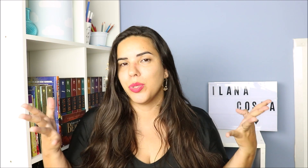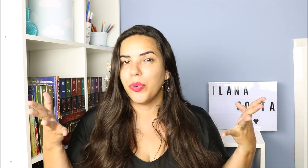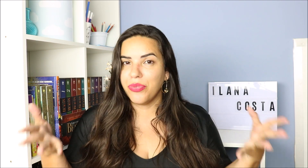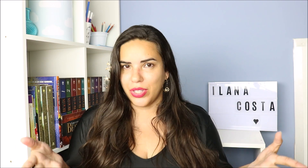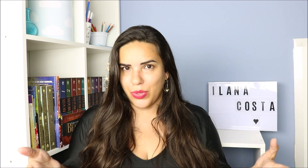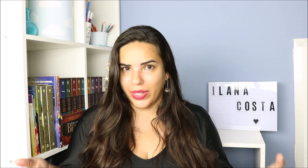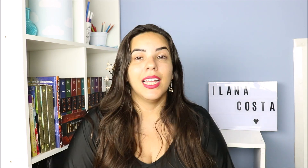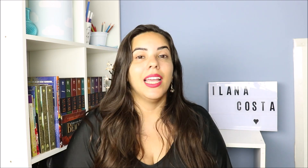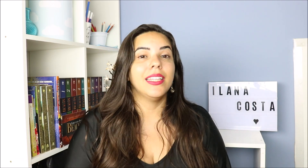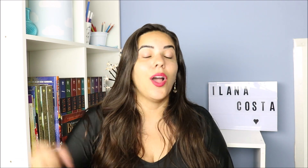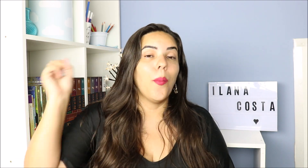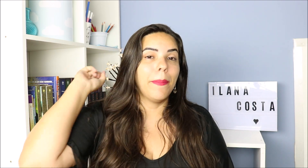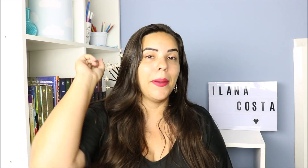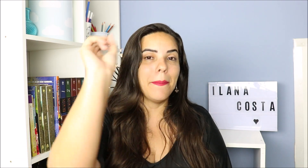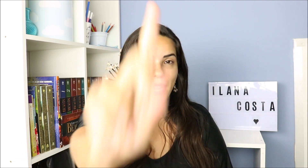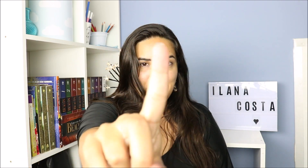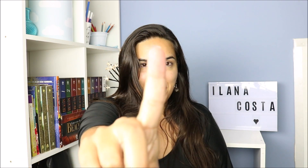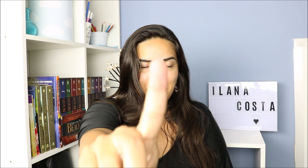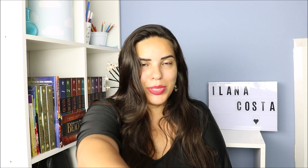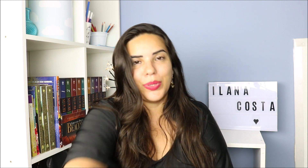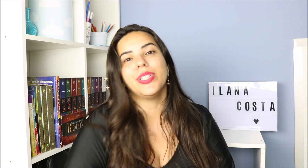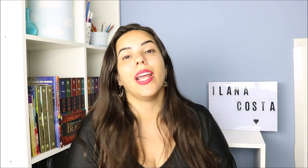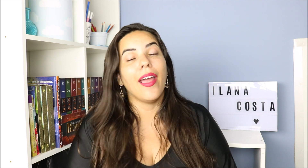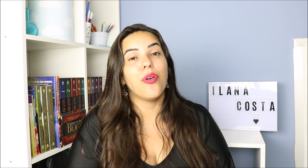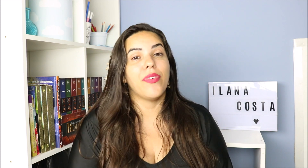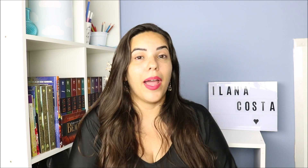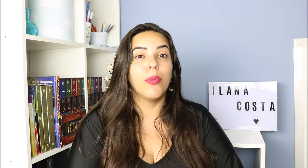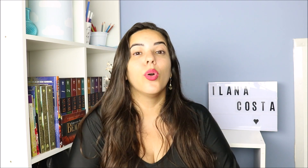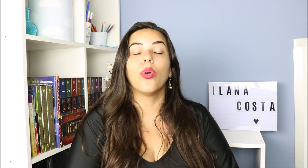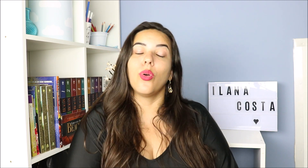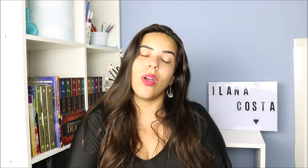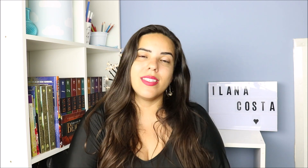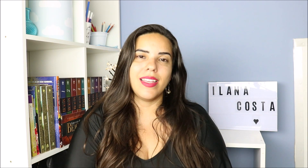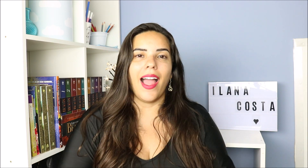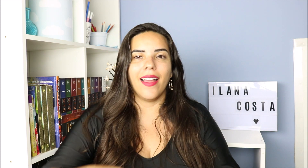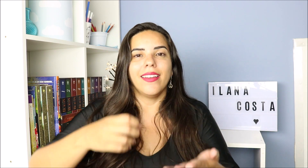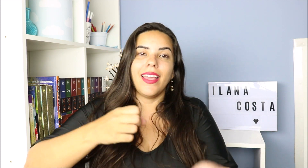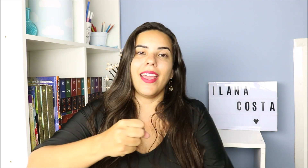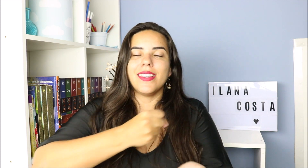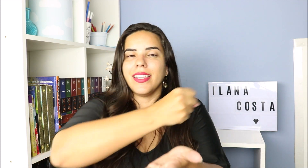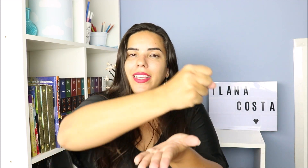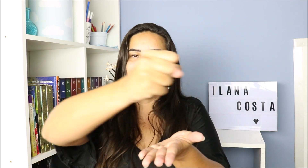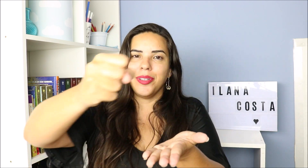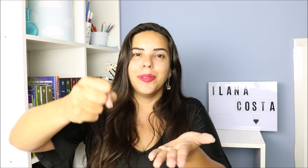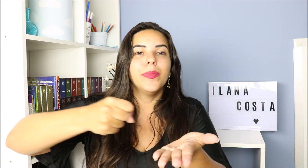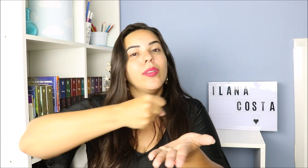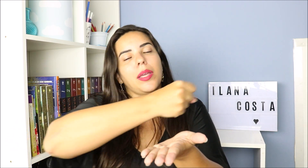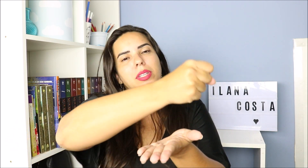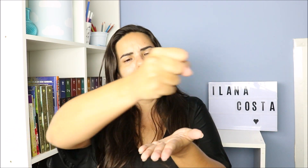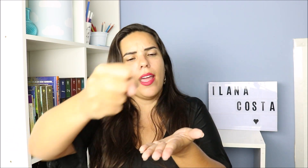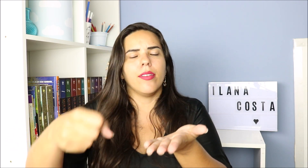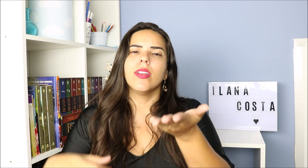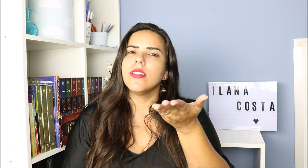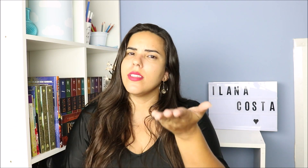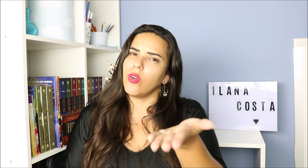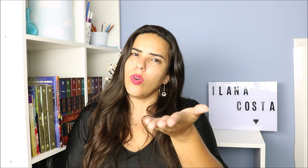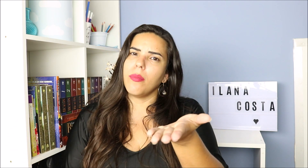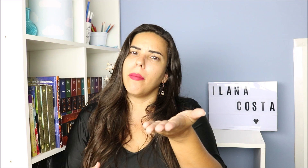por vídeo, ok? Então, o primeiro verbo de hoje é o verbo cozinhar, que é esse daqui. Não tem mistério. Segura uma mão